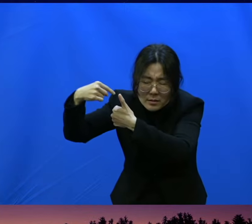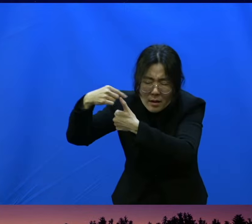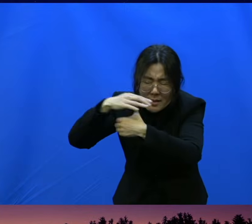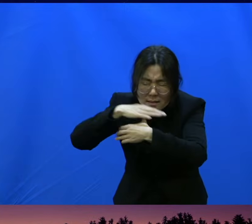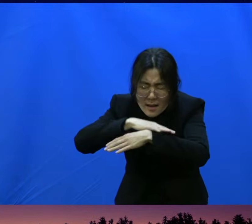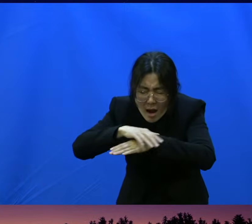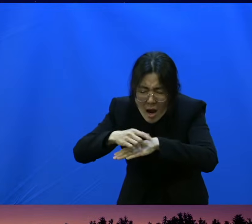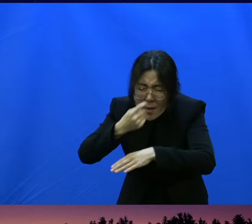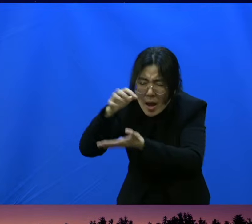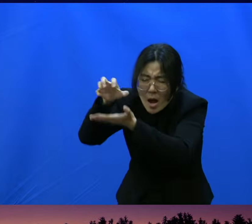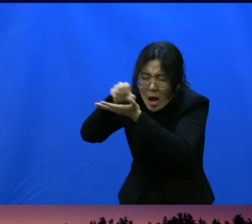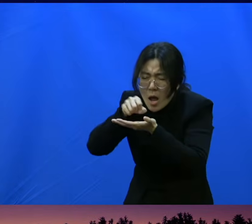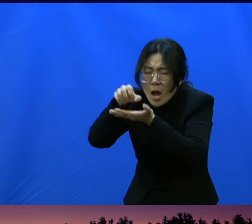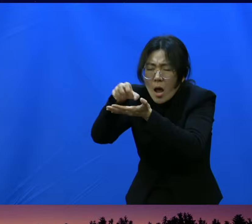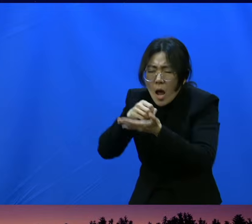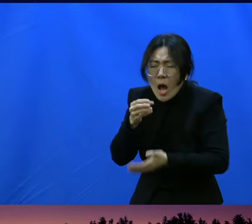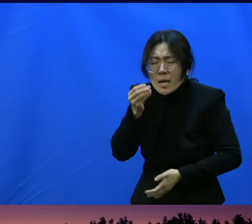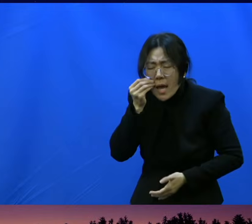거예요.